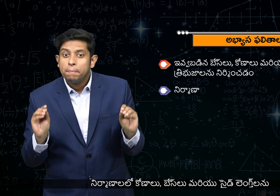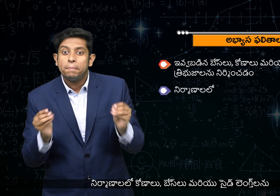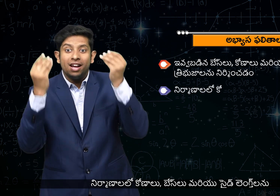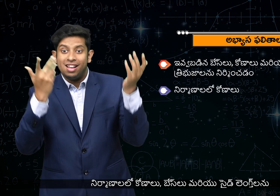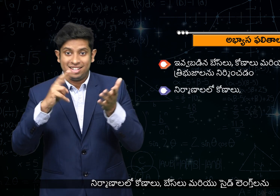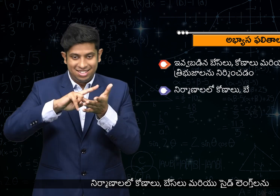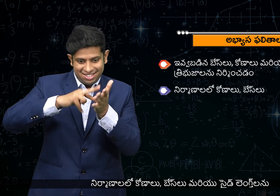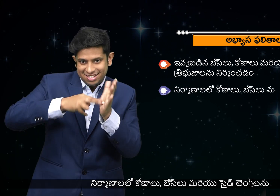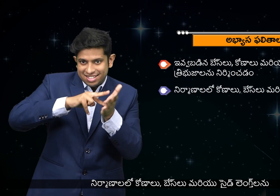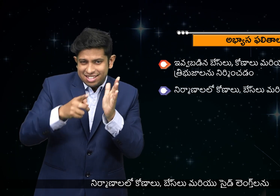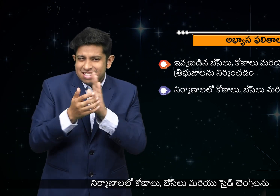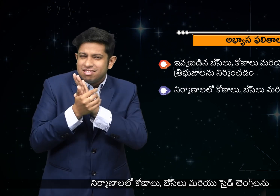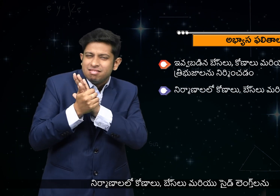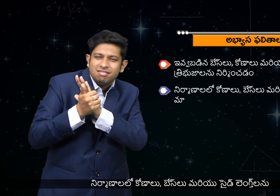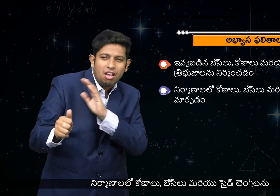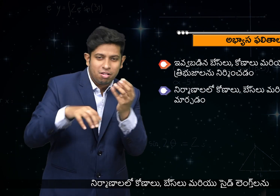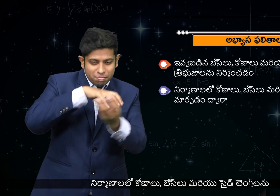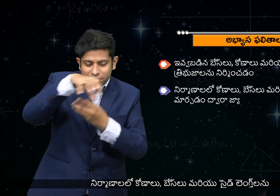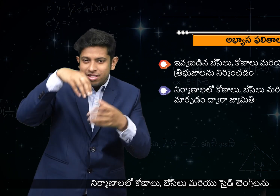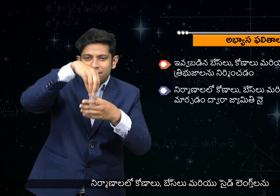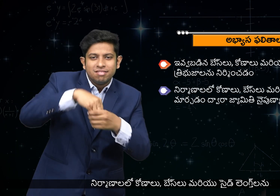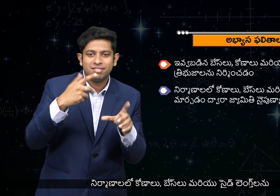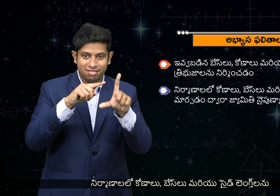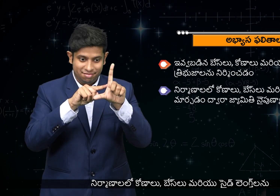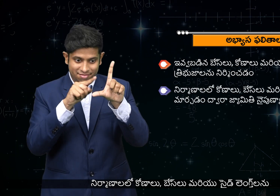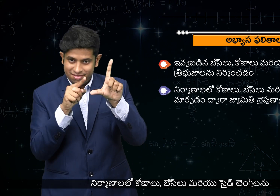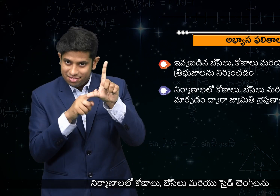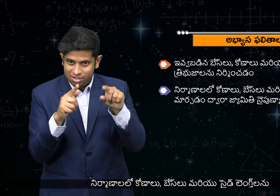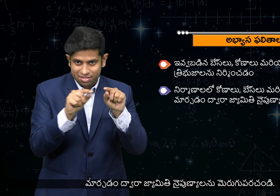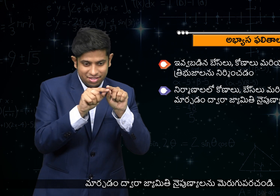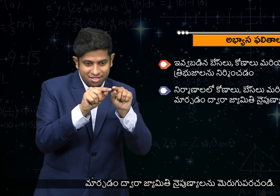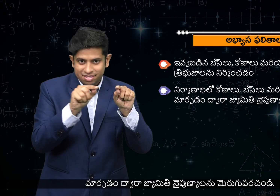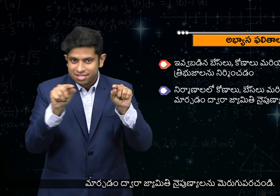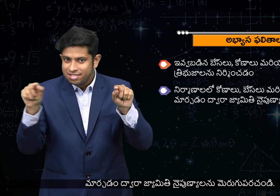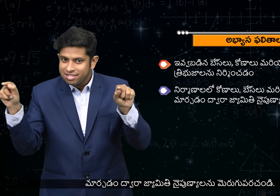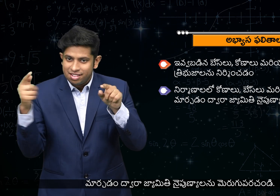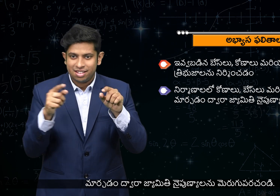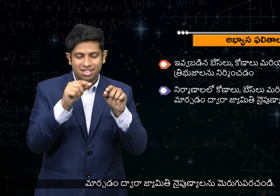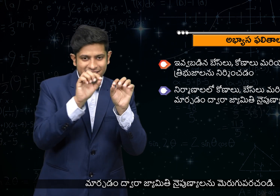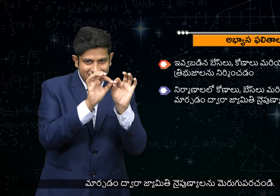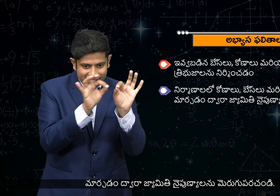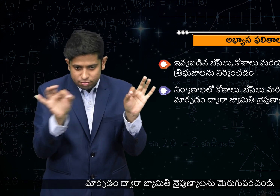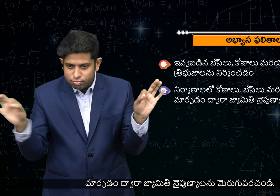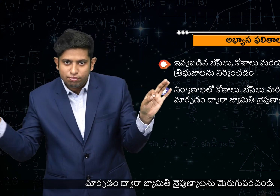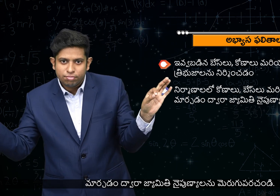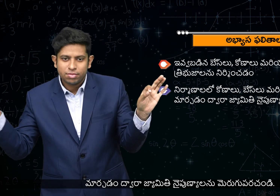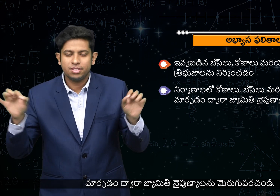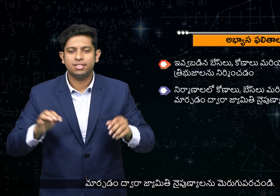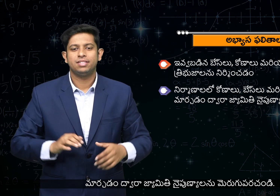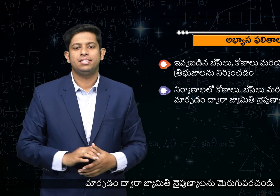నిర్మాణాలలో కోణాలు, బేస్లు మరియు సైడ్ లెంగ్త్లను మార్చడం ద్వారా జ్యామితి నైపుణ్యాలను